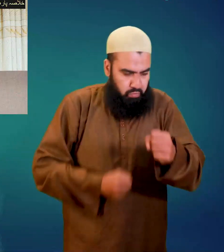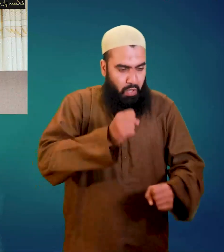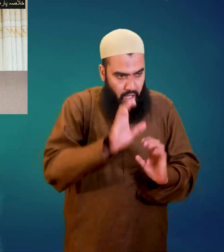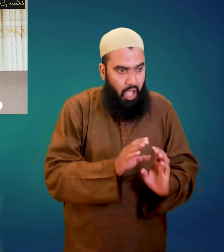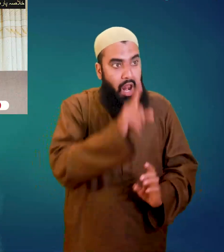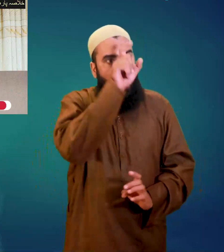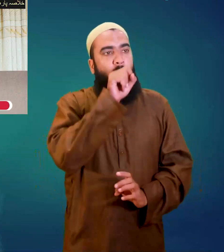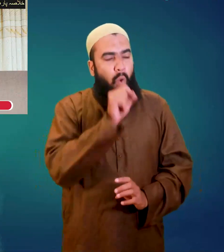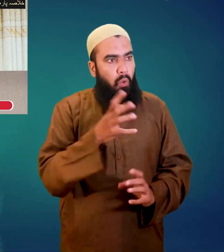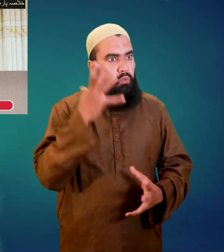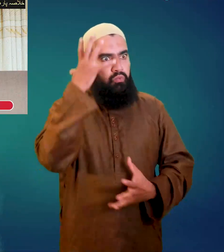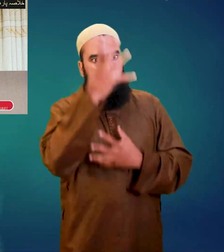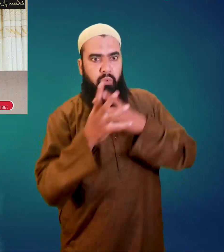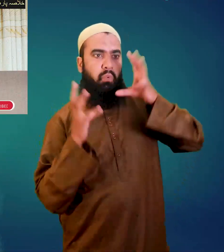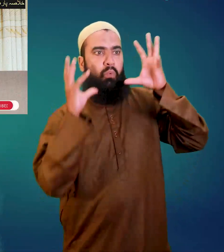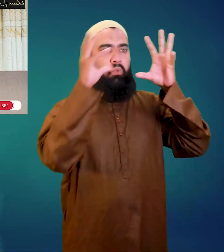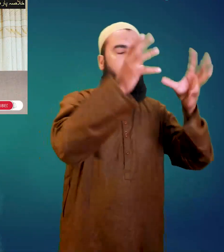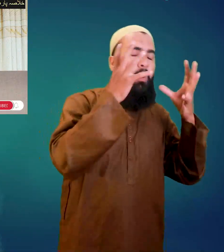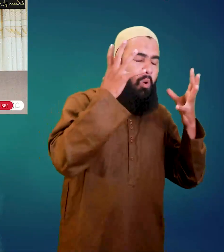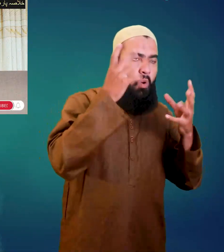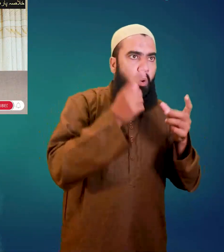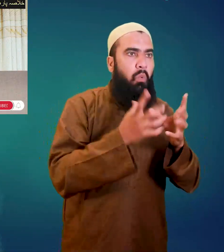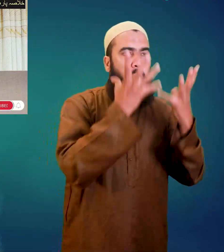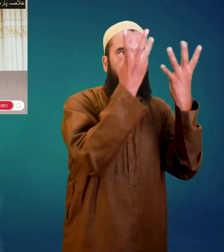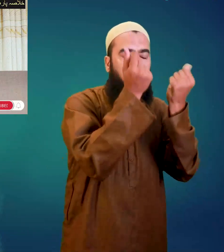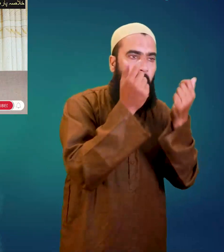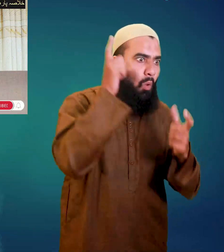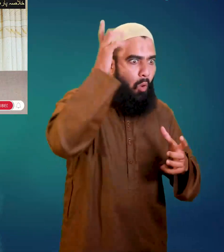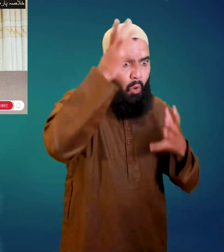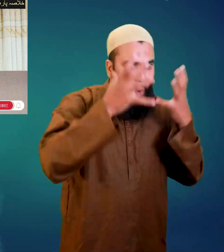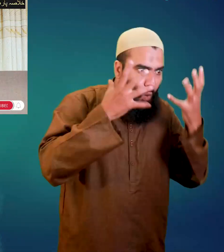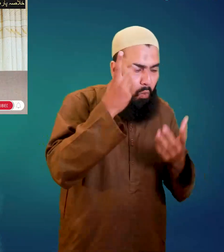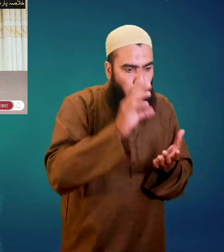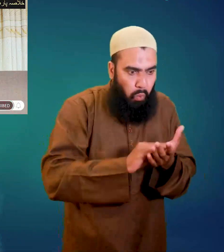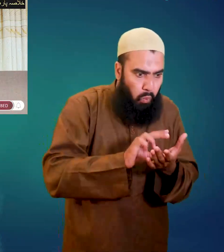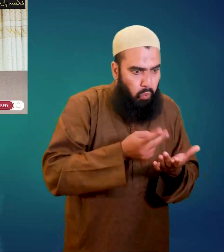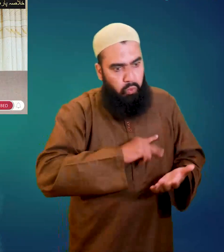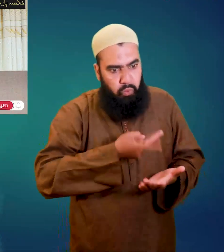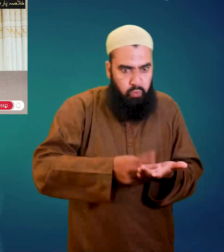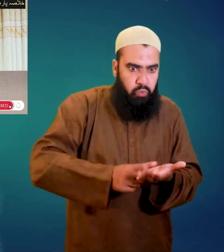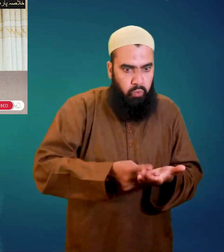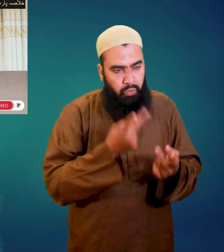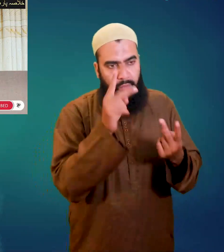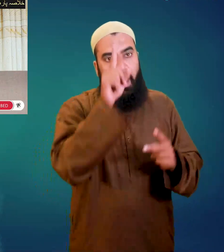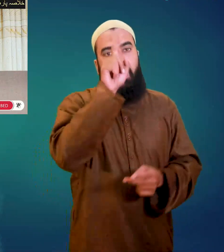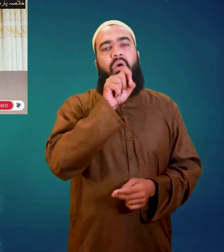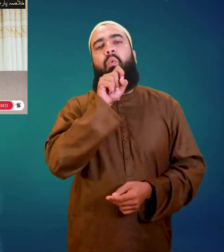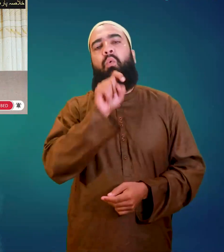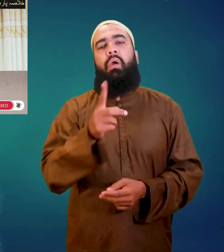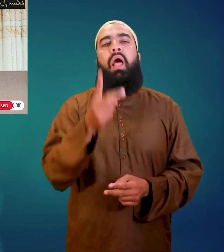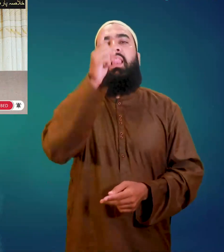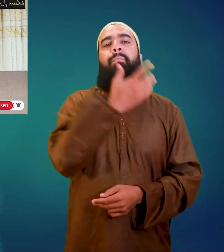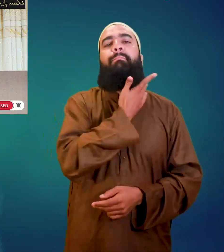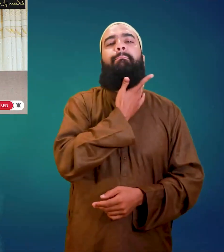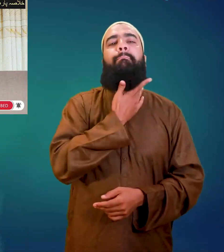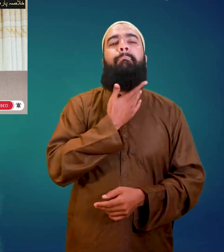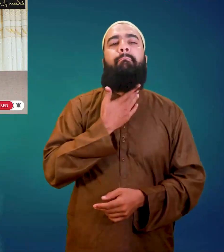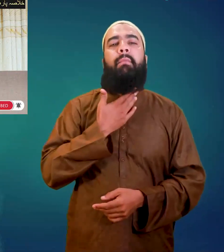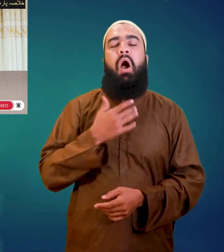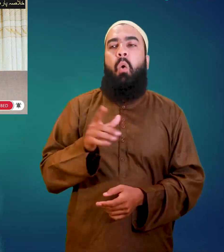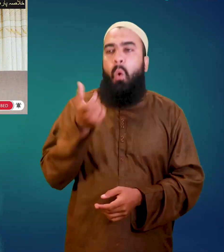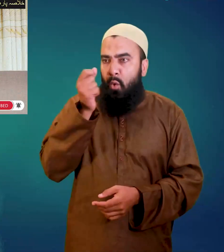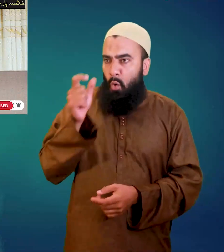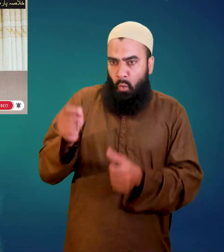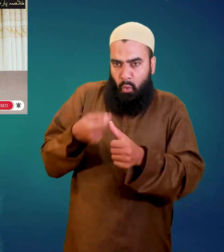بِضُرٍّ فَلَا كَاشِفَ لَهُ إِلَّا هُوَ، کہ اللہ اگر تمہیں کوئی تکلیف پہنچائے تو اللہ کے علاوہ اس تکلیف کو کوئی دور نہیں کر